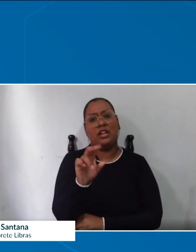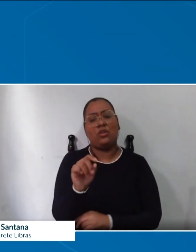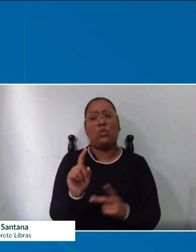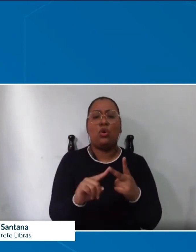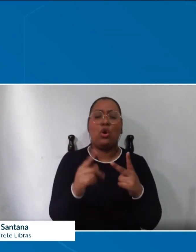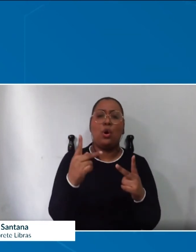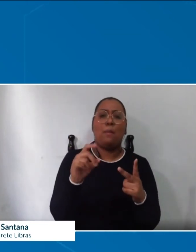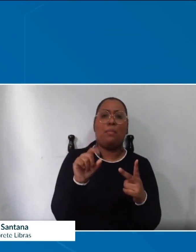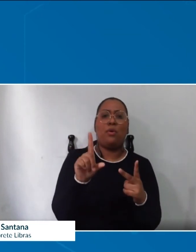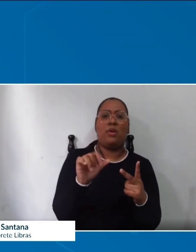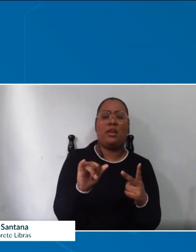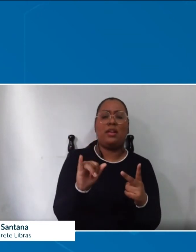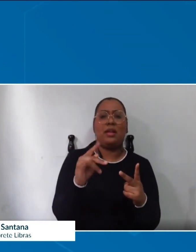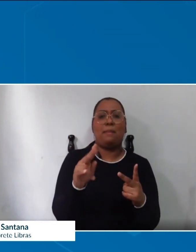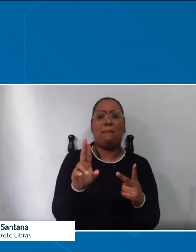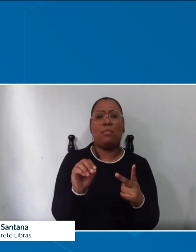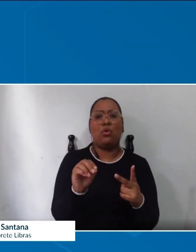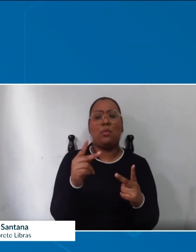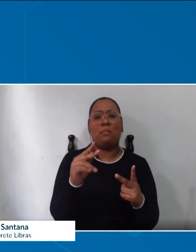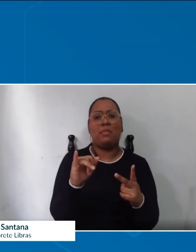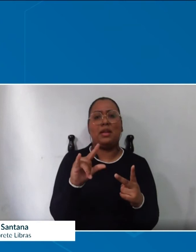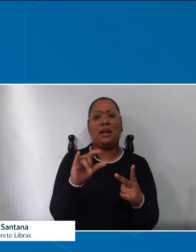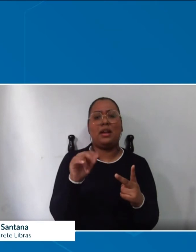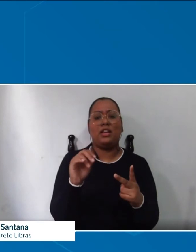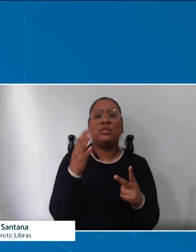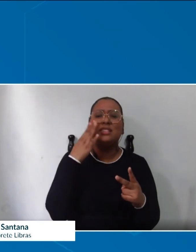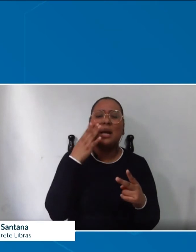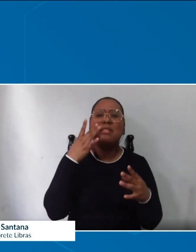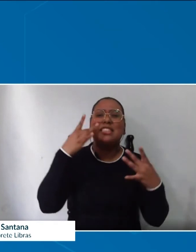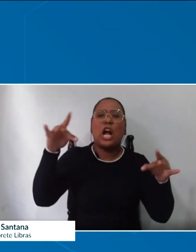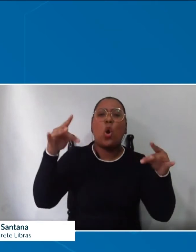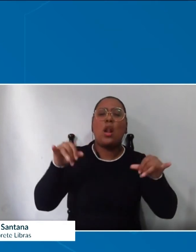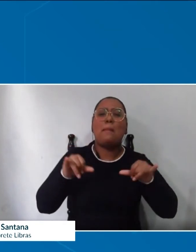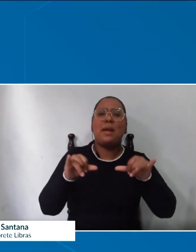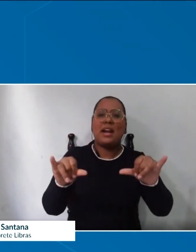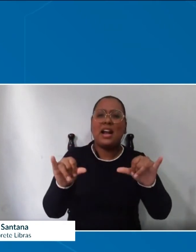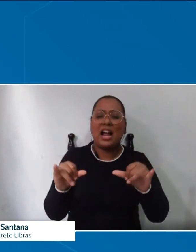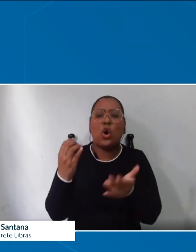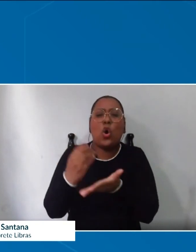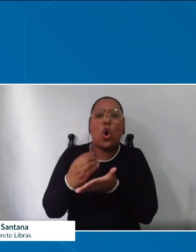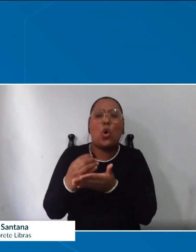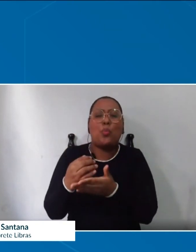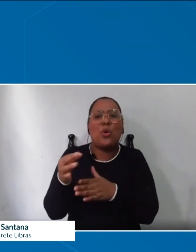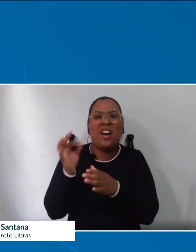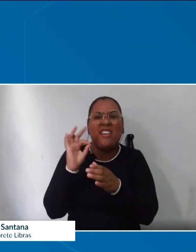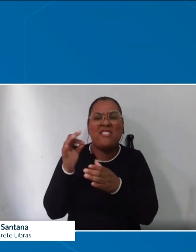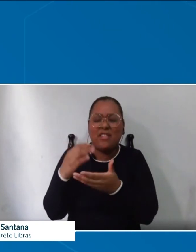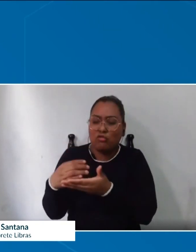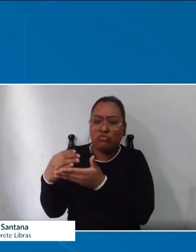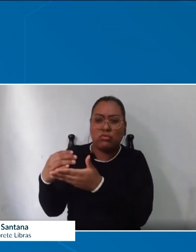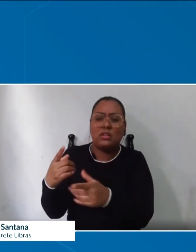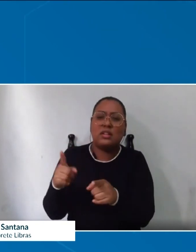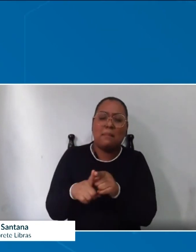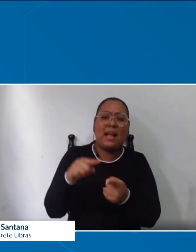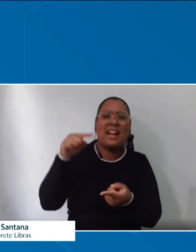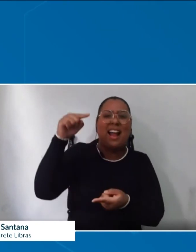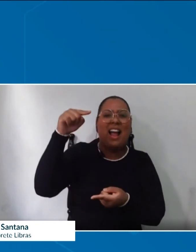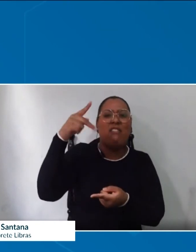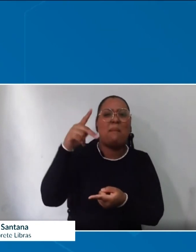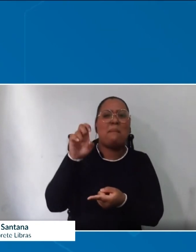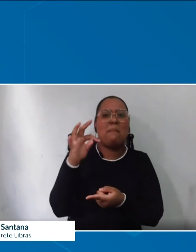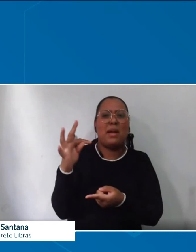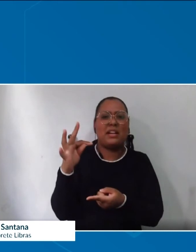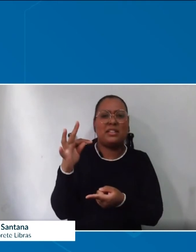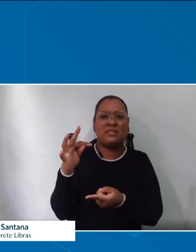polipropileno. São essas sacolinhas de supermercado, esses copinhos de café, algumas garrafas de PET, né,